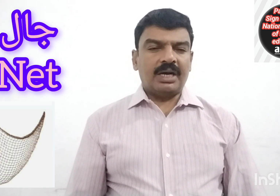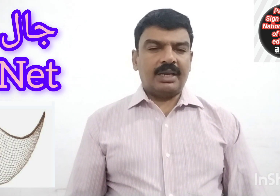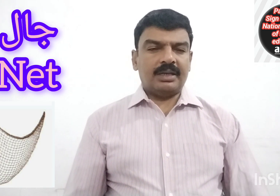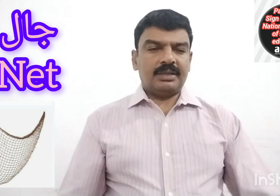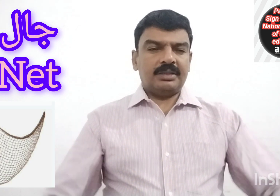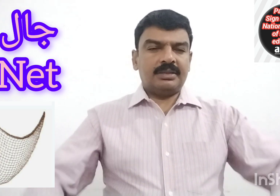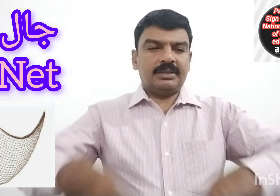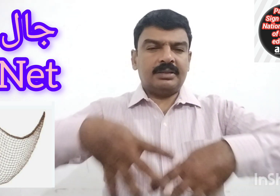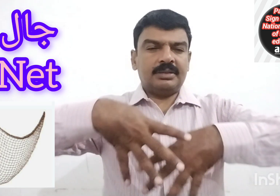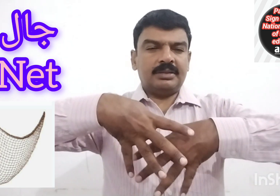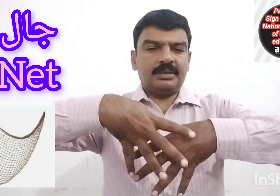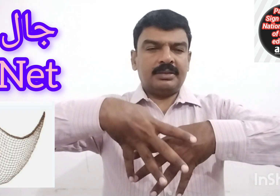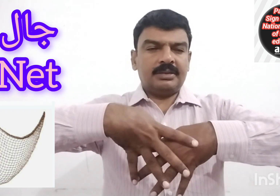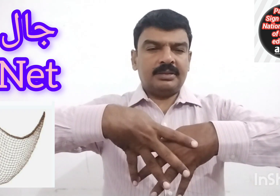जाल,